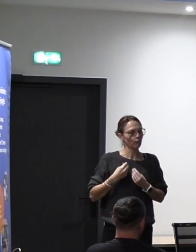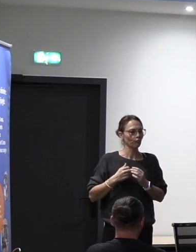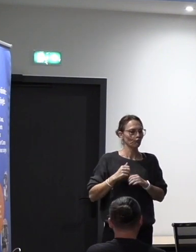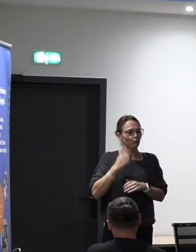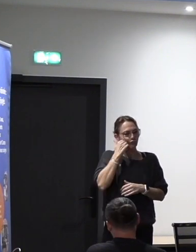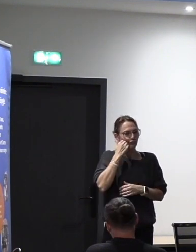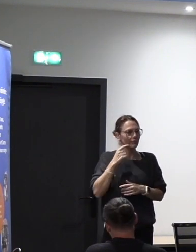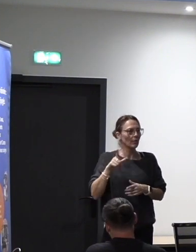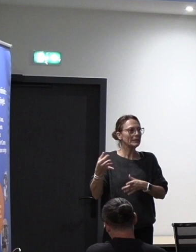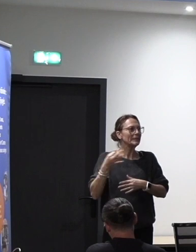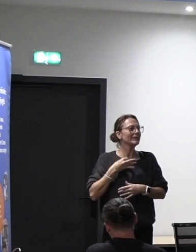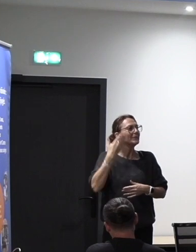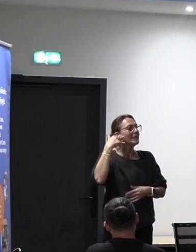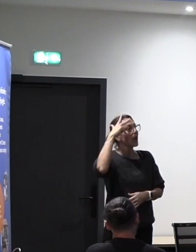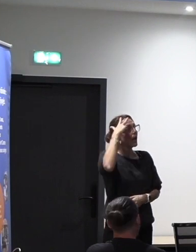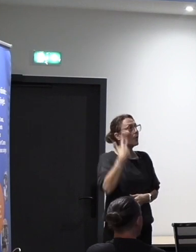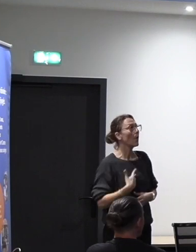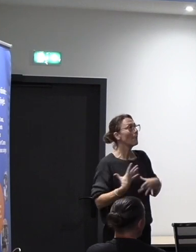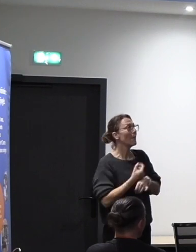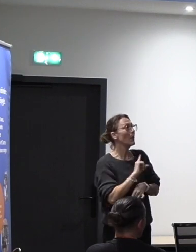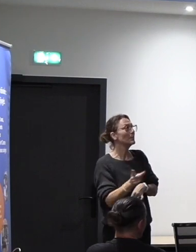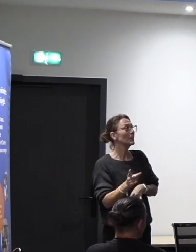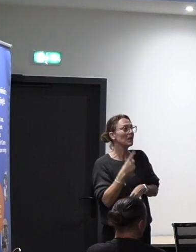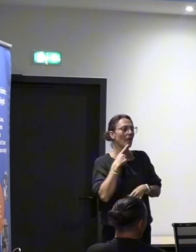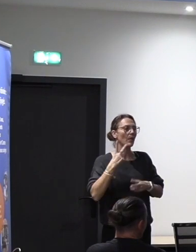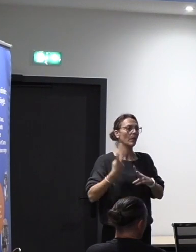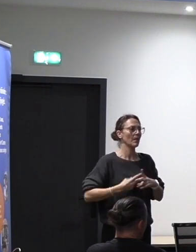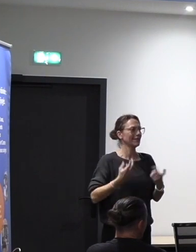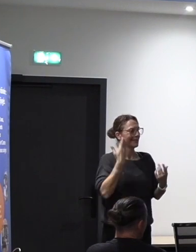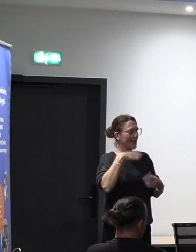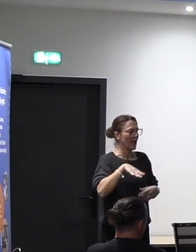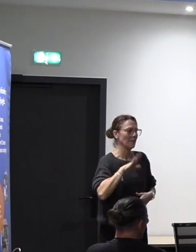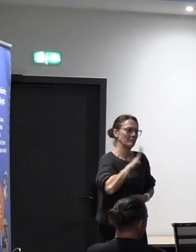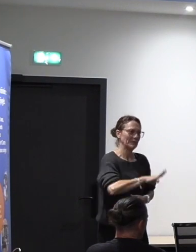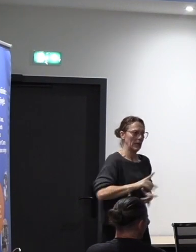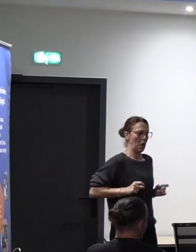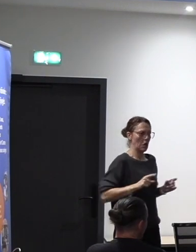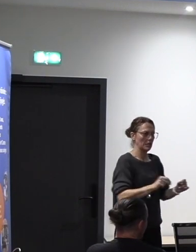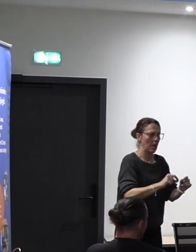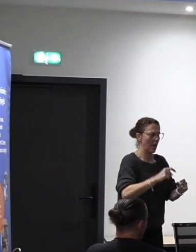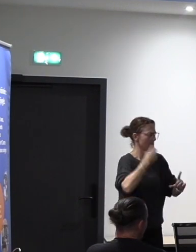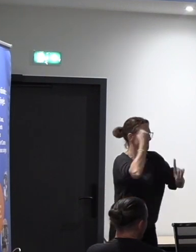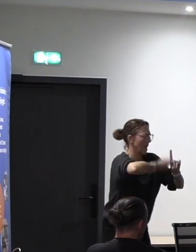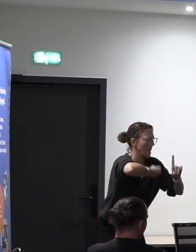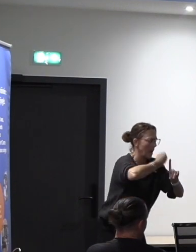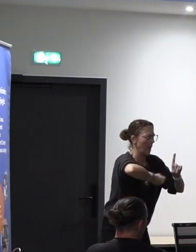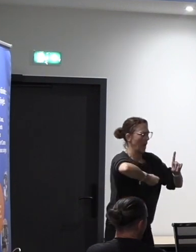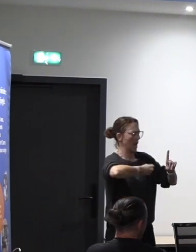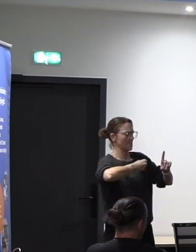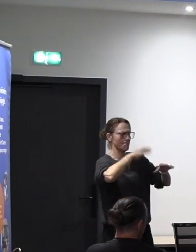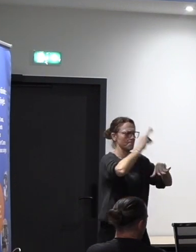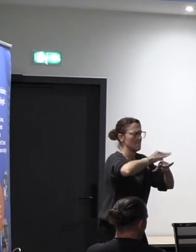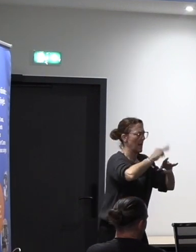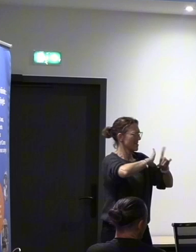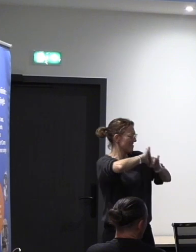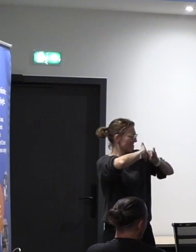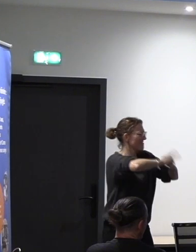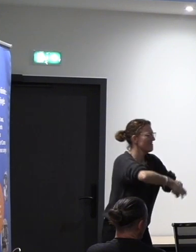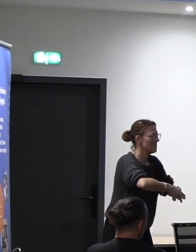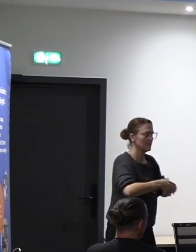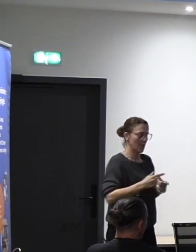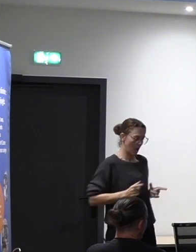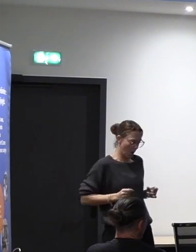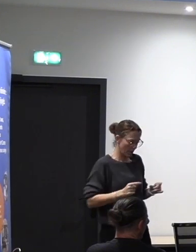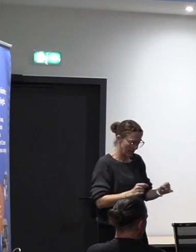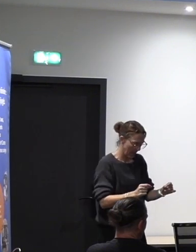Vous savez que dans le cancer, on emploie souvent des mots guerriers. Il faut se battre, vous allez vaincre la maladie, et tout, mais c'est complètement idiot. Le cancer, il va